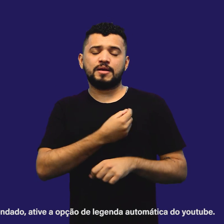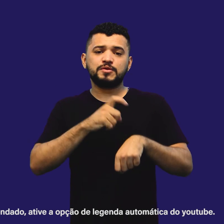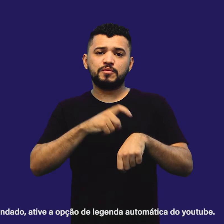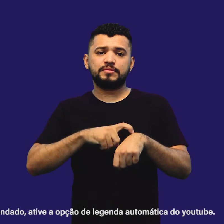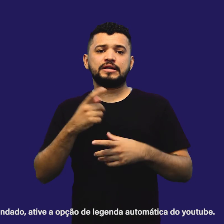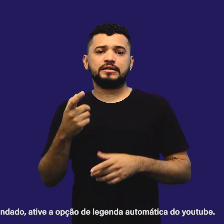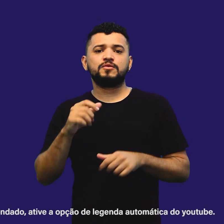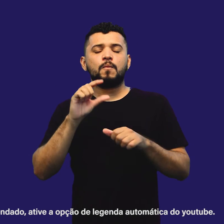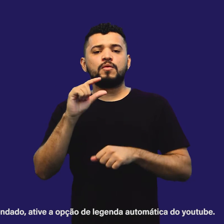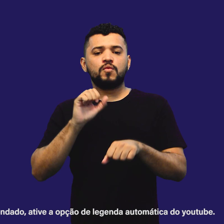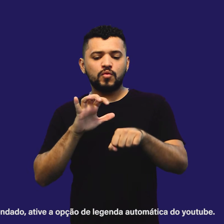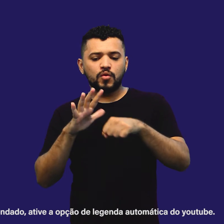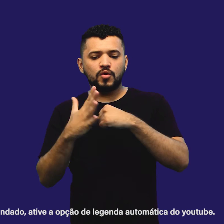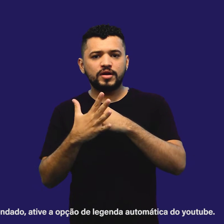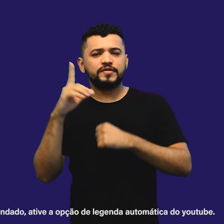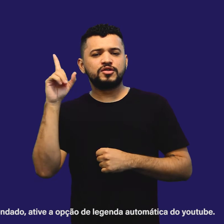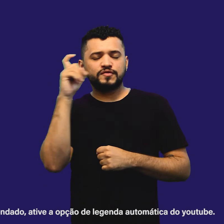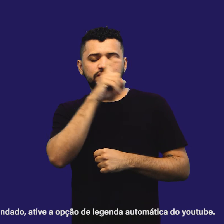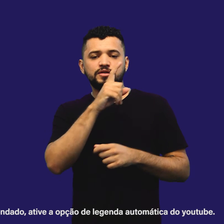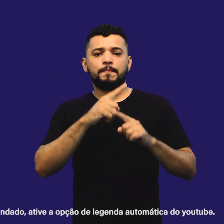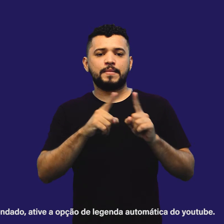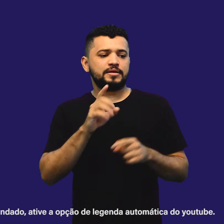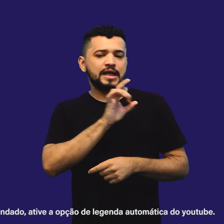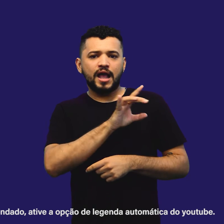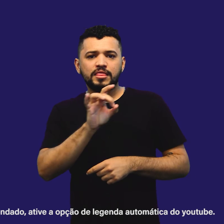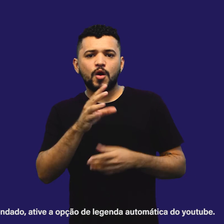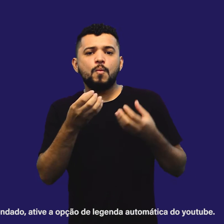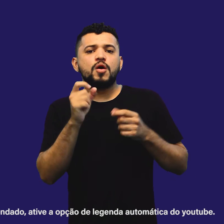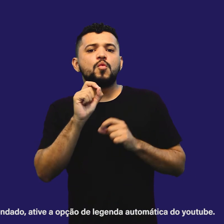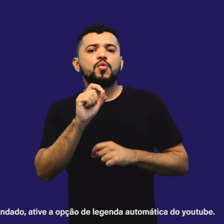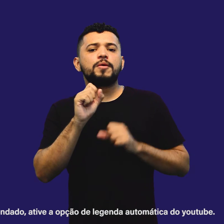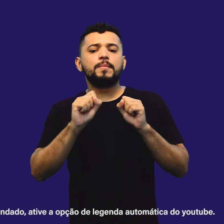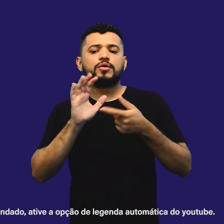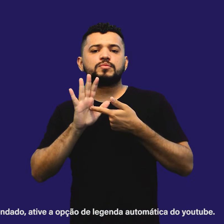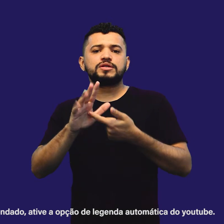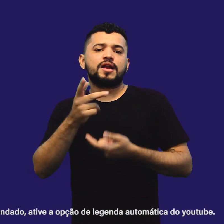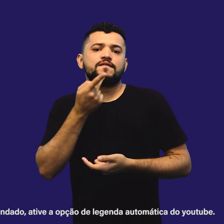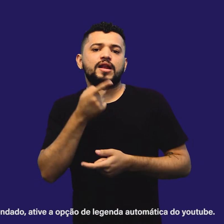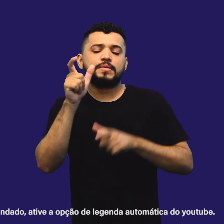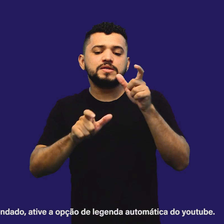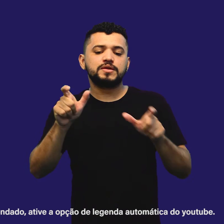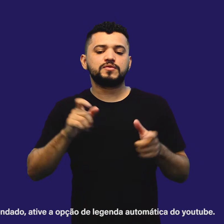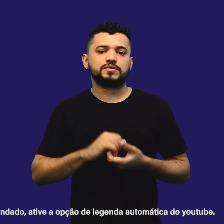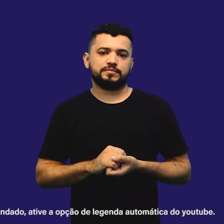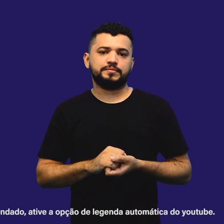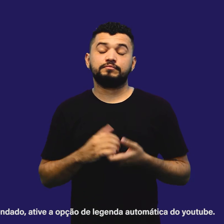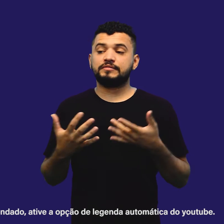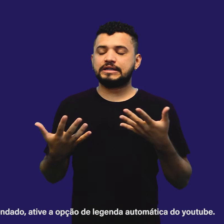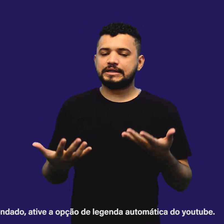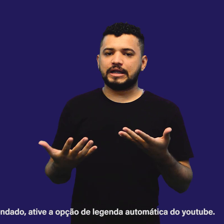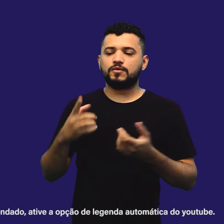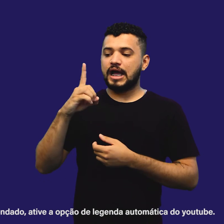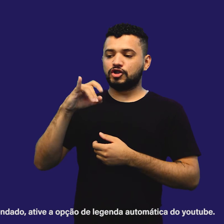Vani, cada uma aí na sua realidade, o que poderia ser dito para essas pessoas? A minha dica é a dica que eu